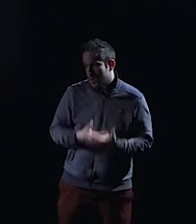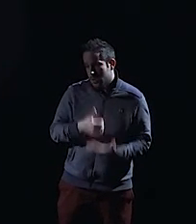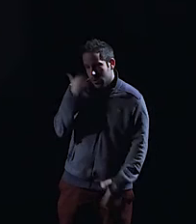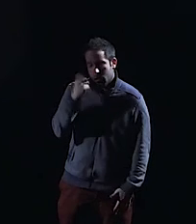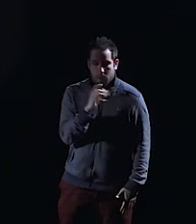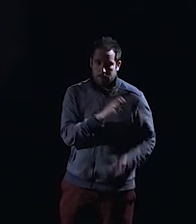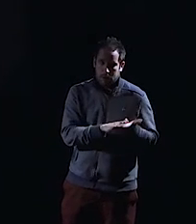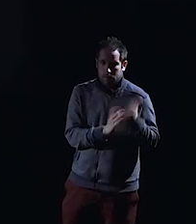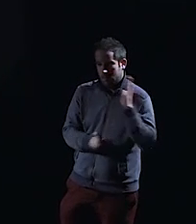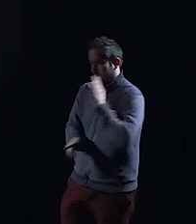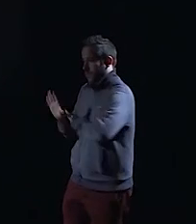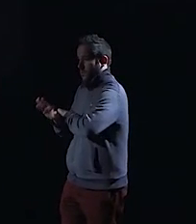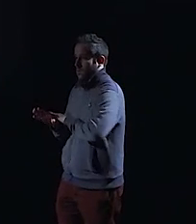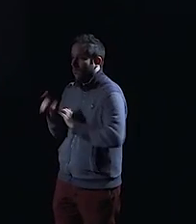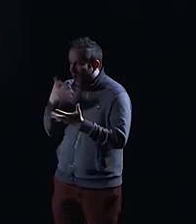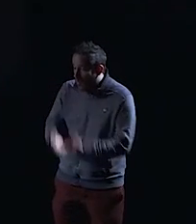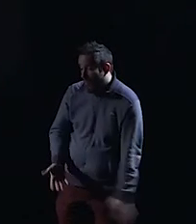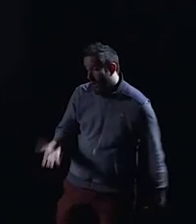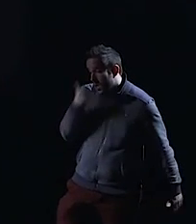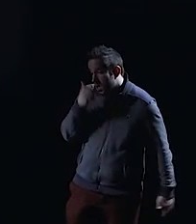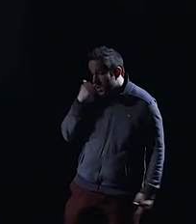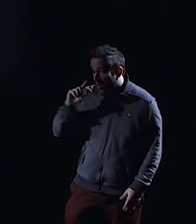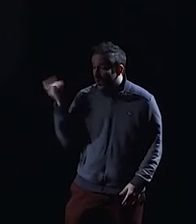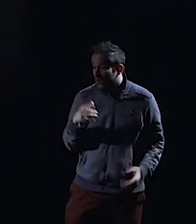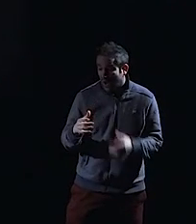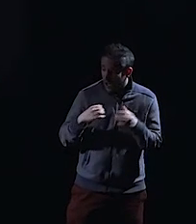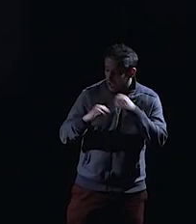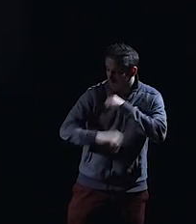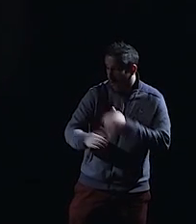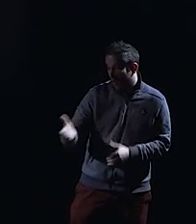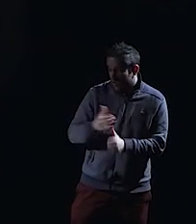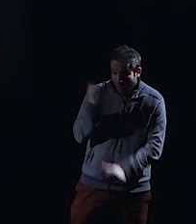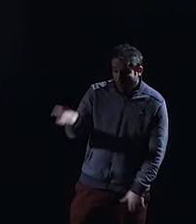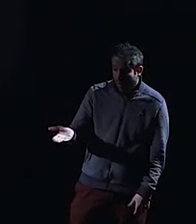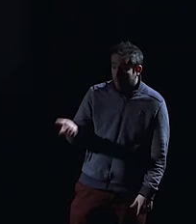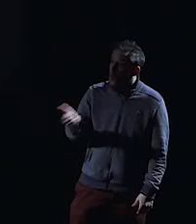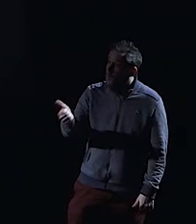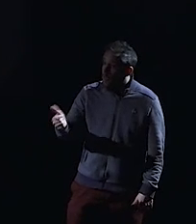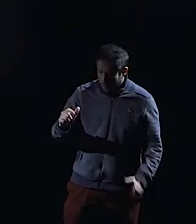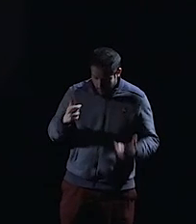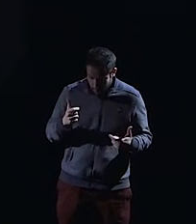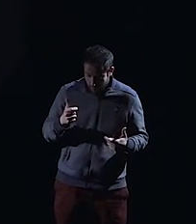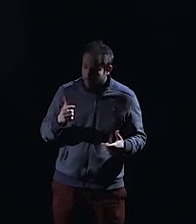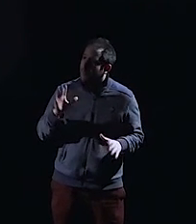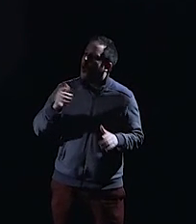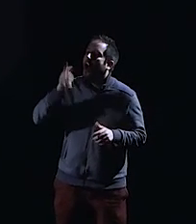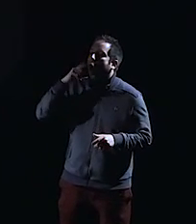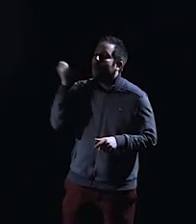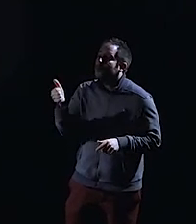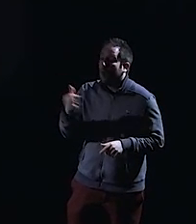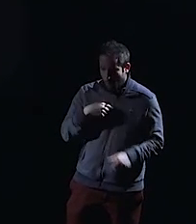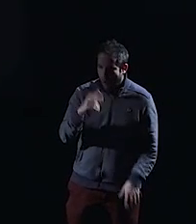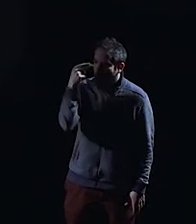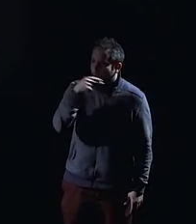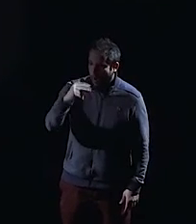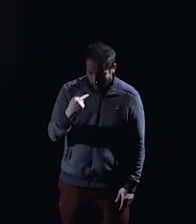parte. Parce qu'il est gros lourd et que là, il emmerde tout le monde. Mais le mec qui comprend tout seul qu'il est noir et qu'il faut qu'il parte, ça me gêne, tu comprends? C'est